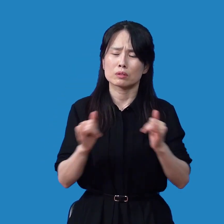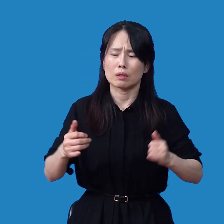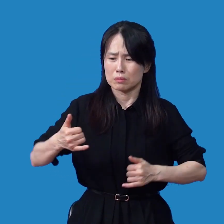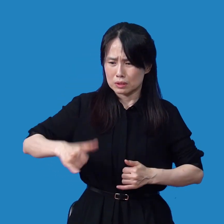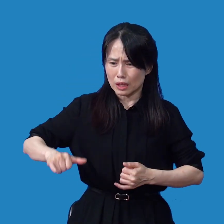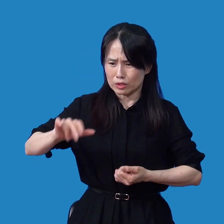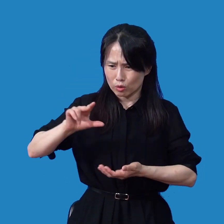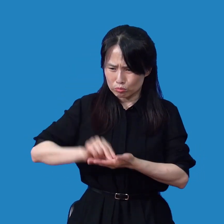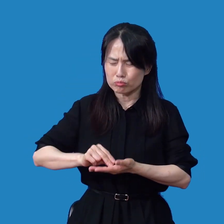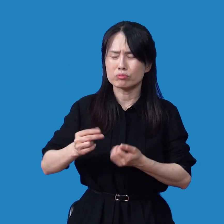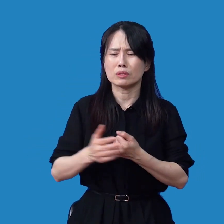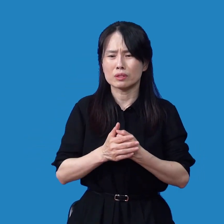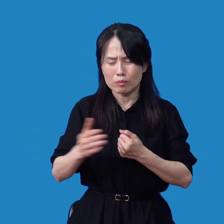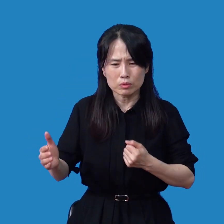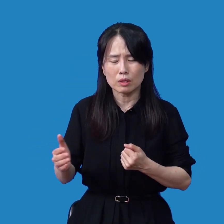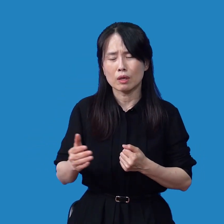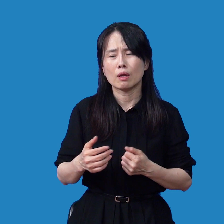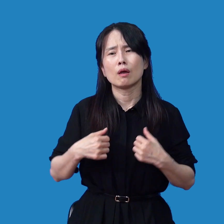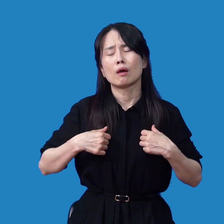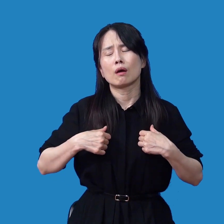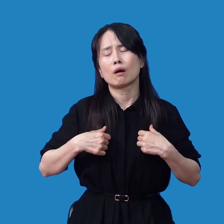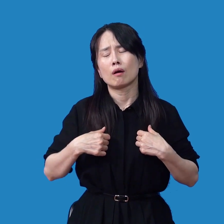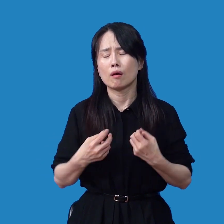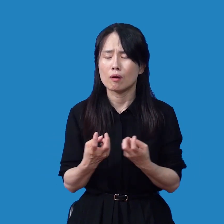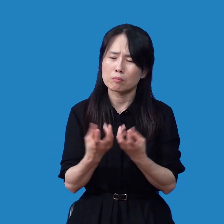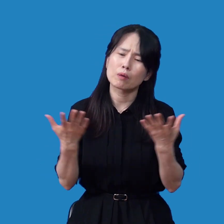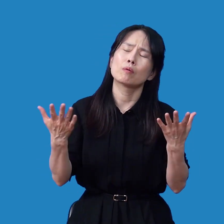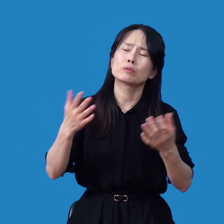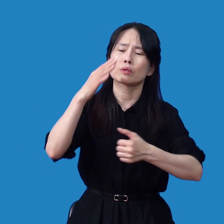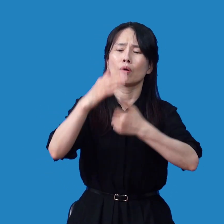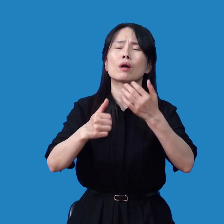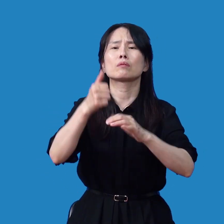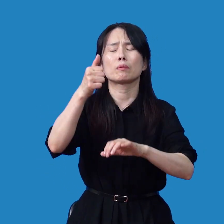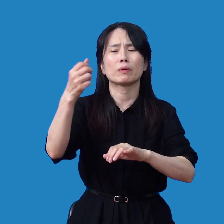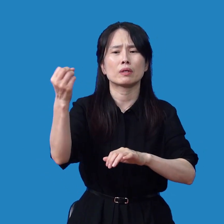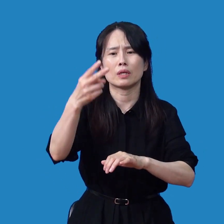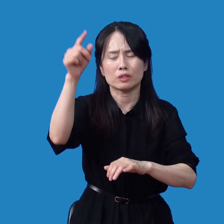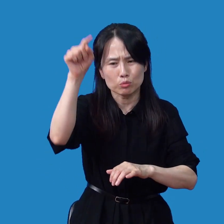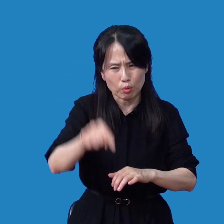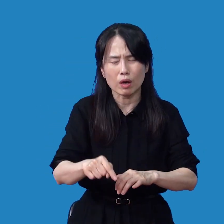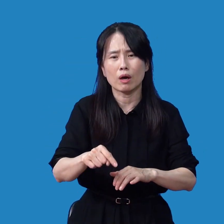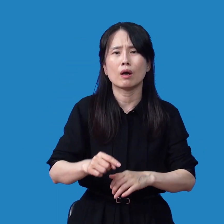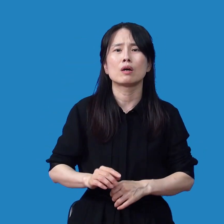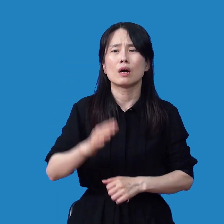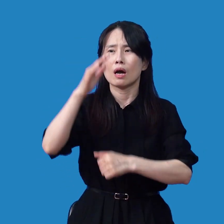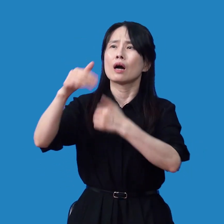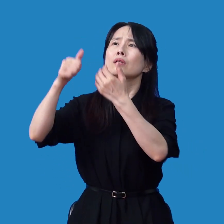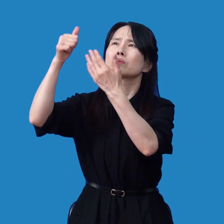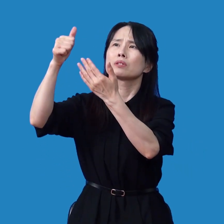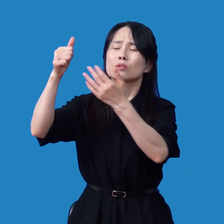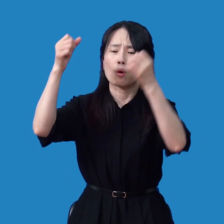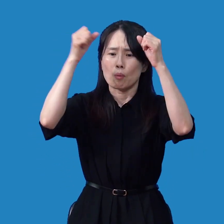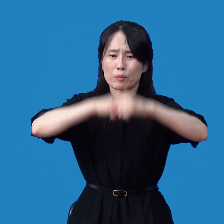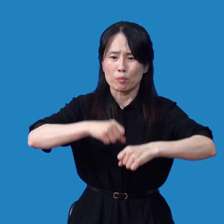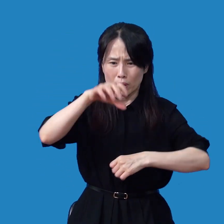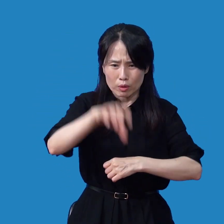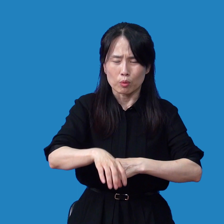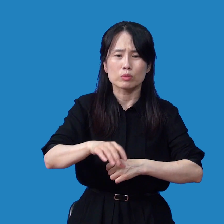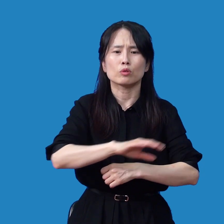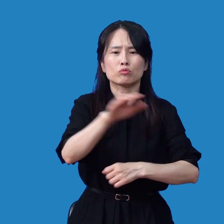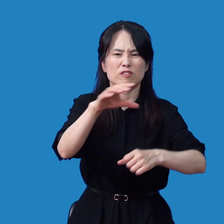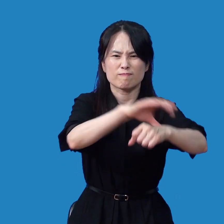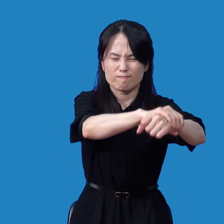하나님이 끄집어내시고, 하나님이 멸망의 길에서 우리를 끄집어내어 주셨습니다. 그렇게 하지